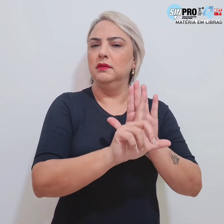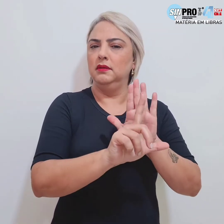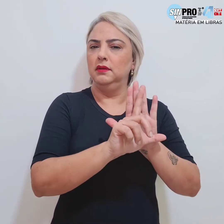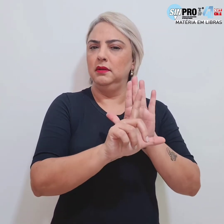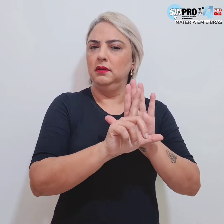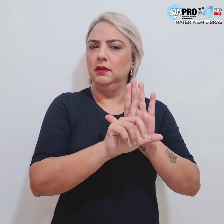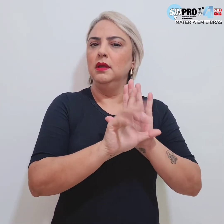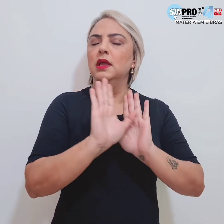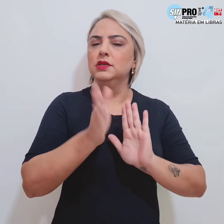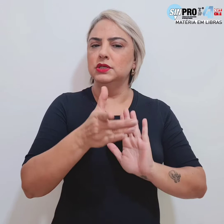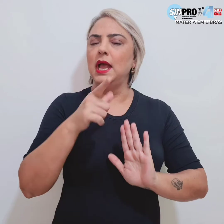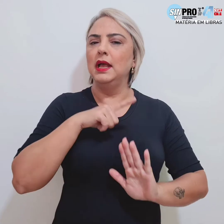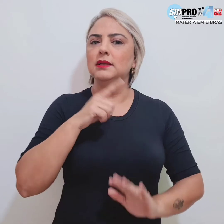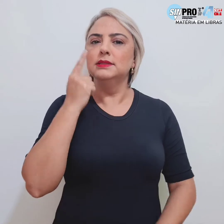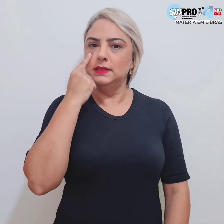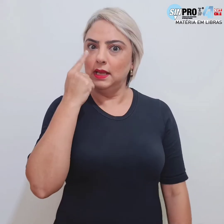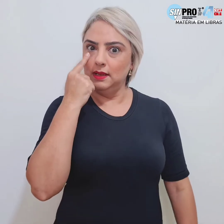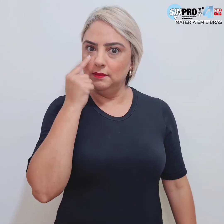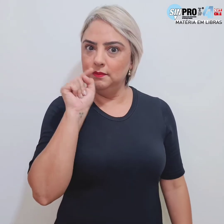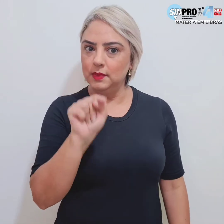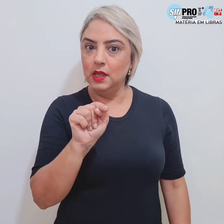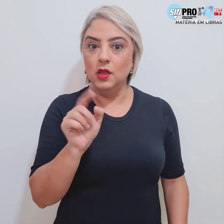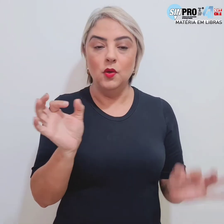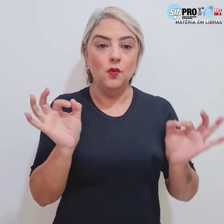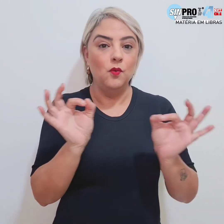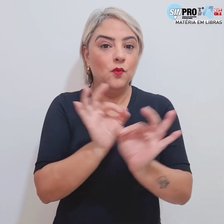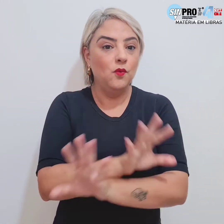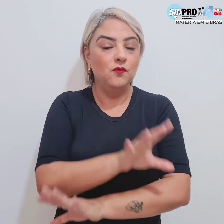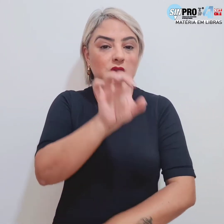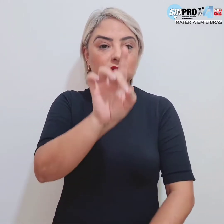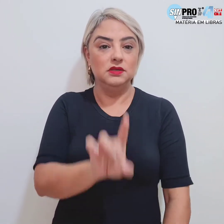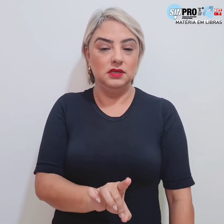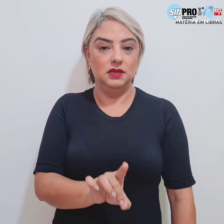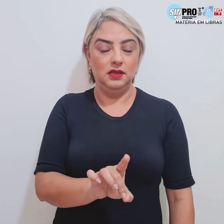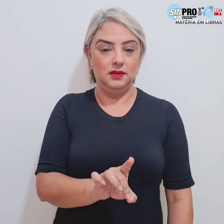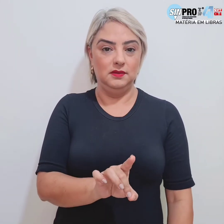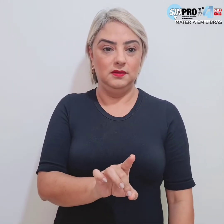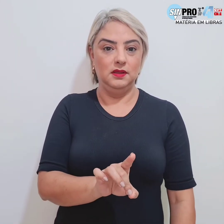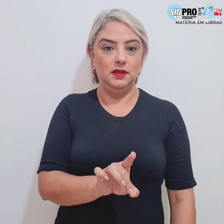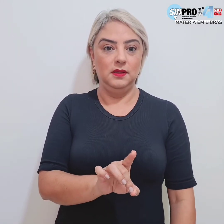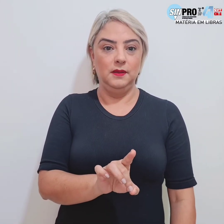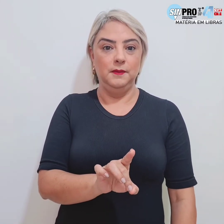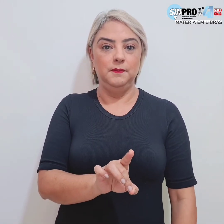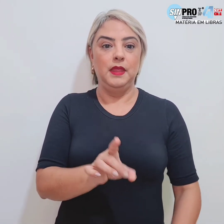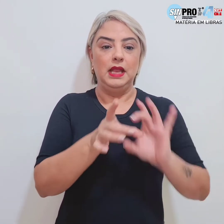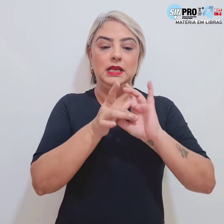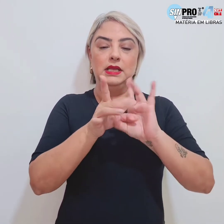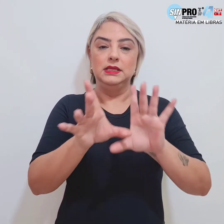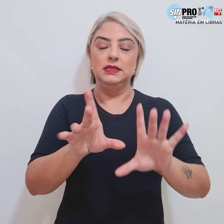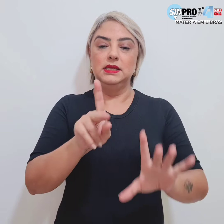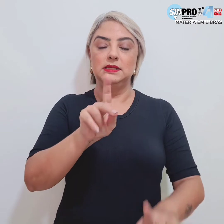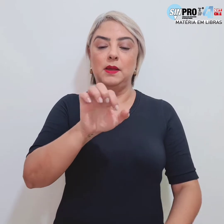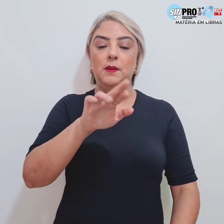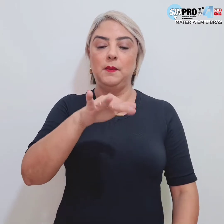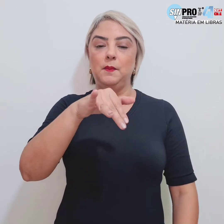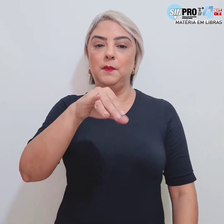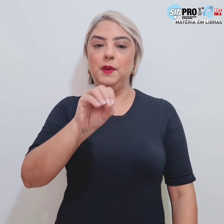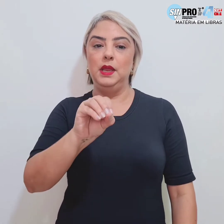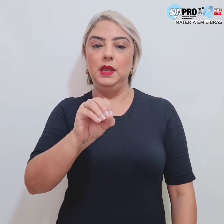já está previsto o fim de direitos como licença-prêmio, aumentos